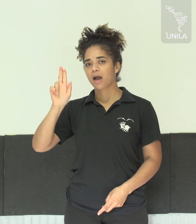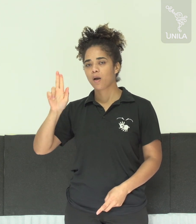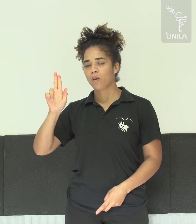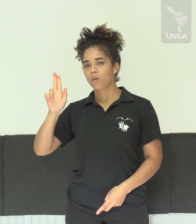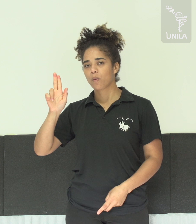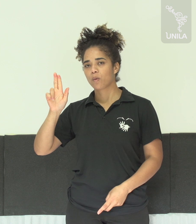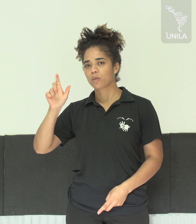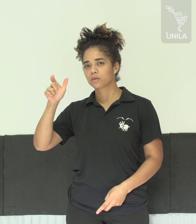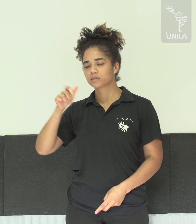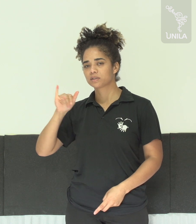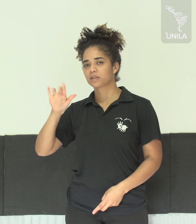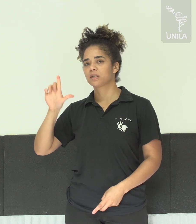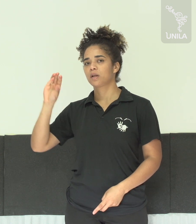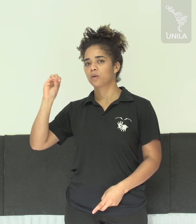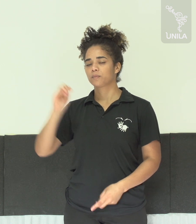portal.unila.edu.br/prae/auxílios.